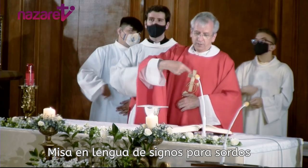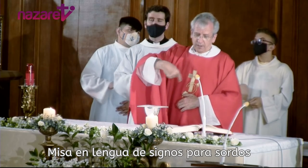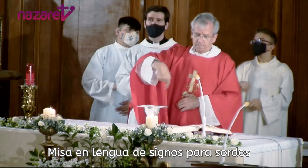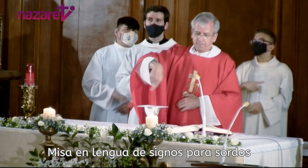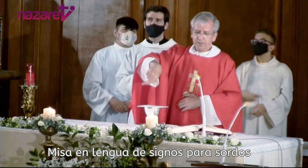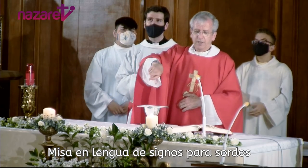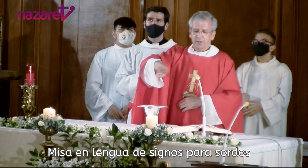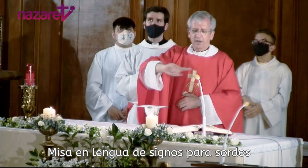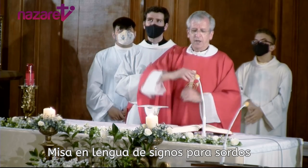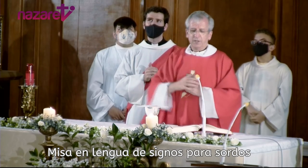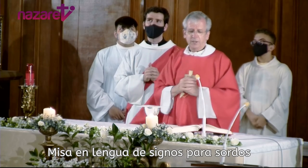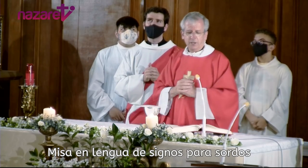ten piedad de